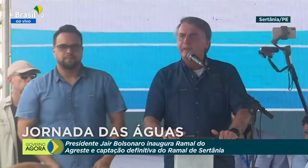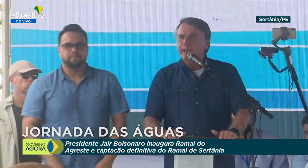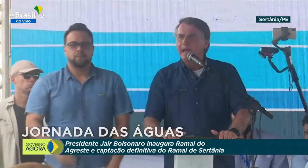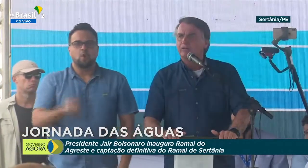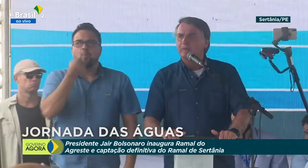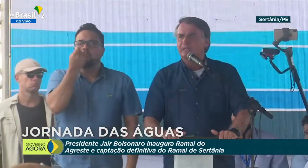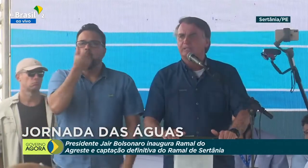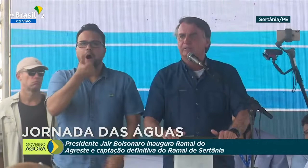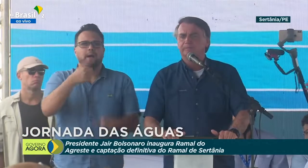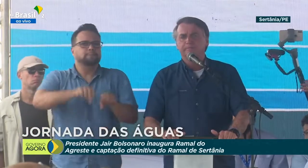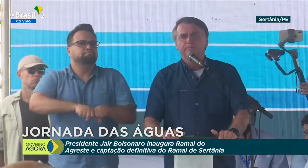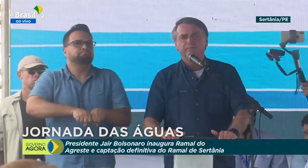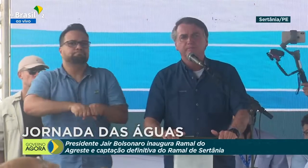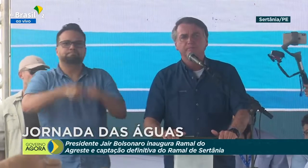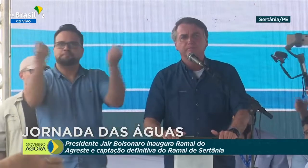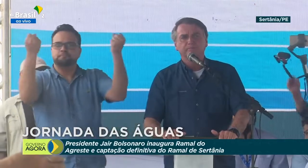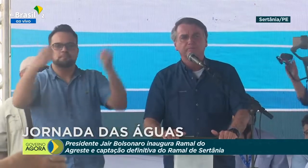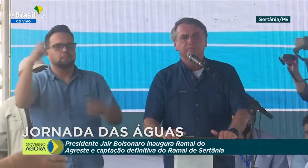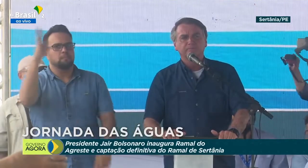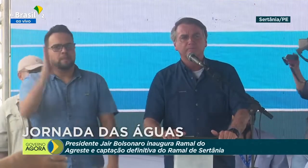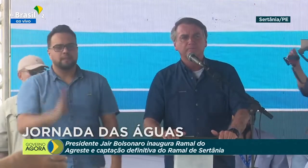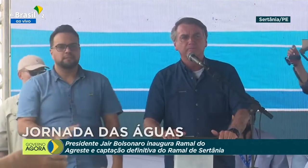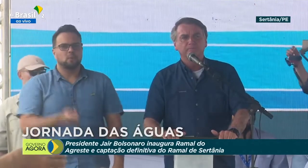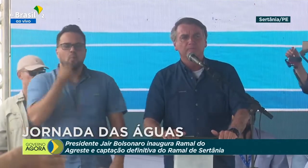Quase quebraram o Brasil.